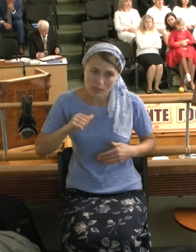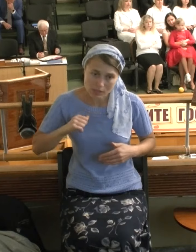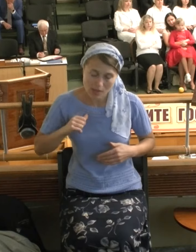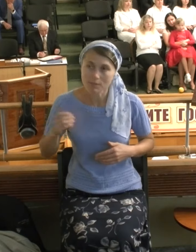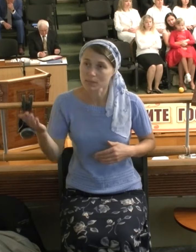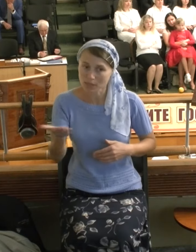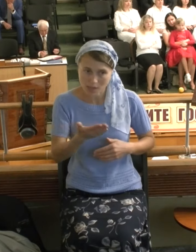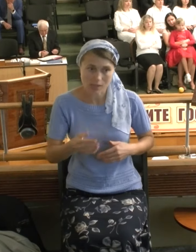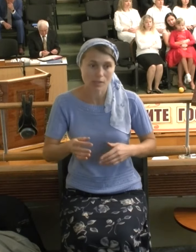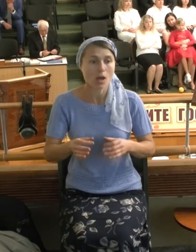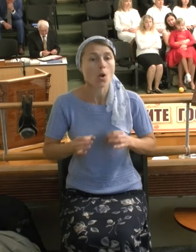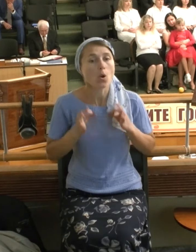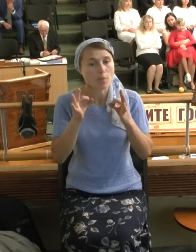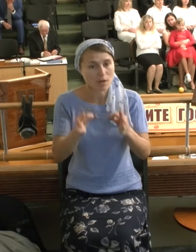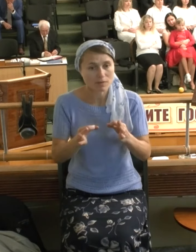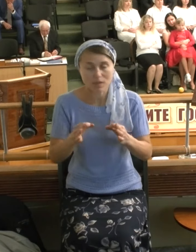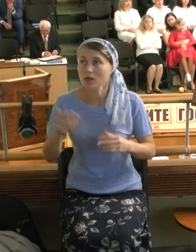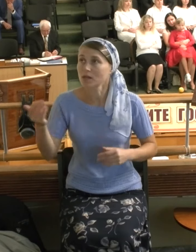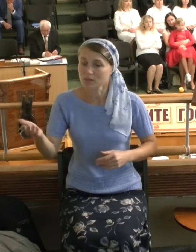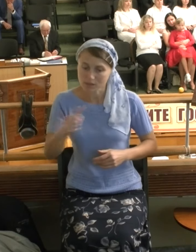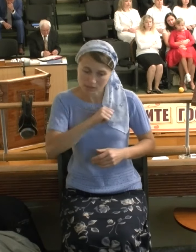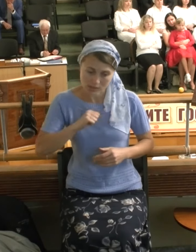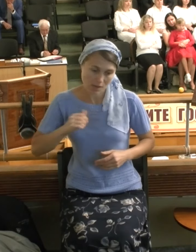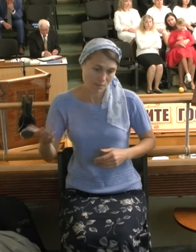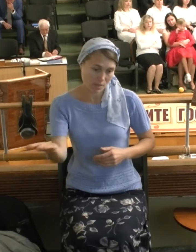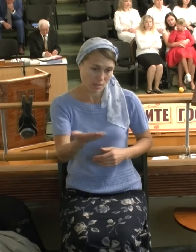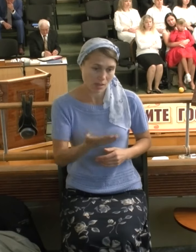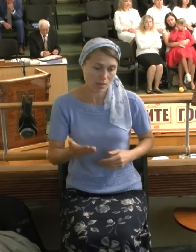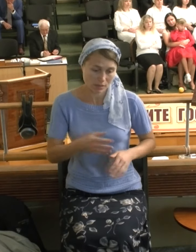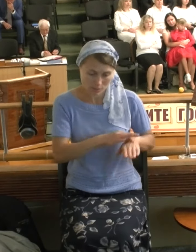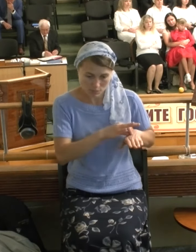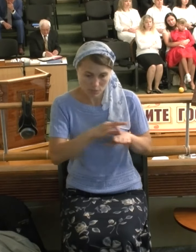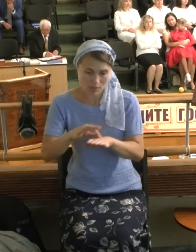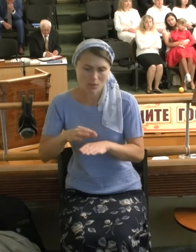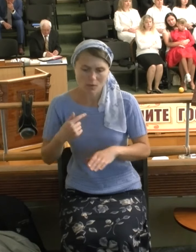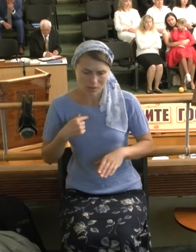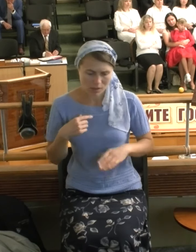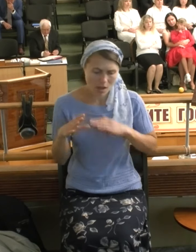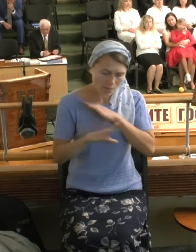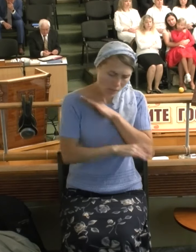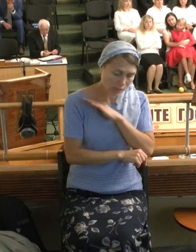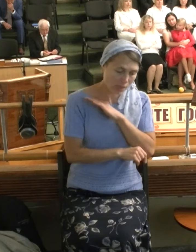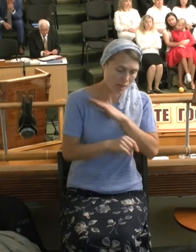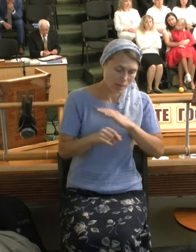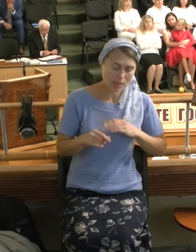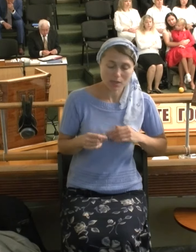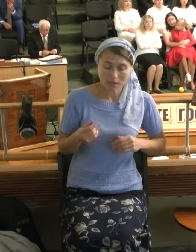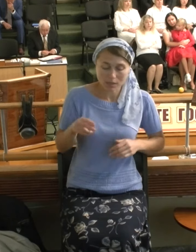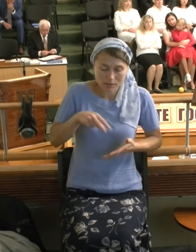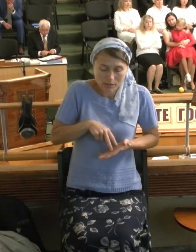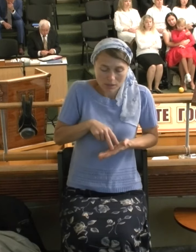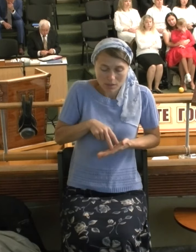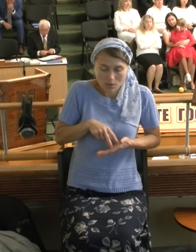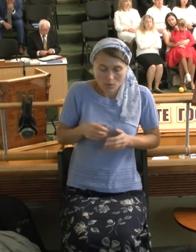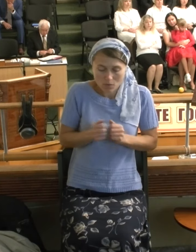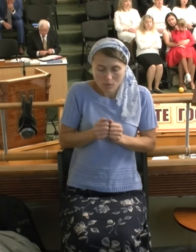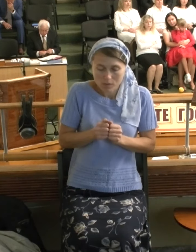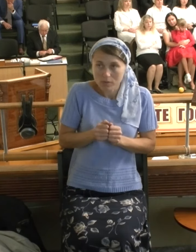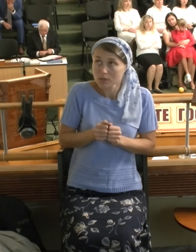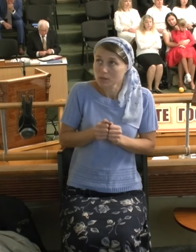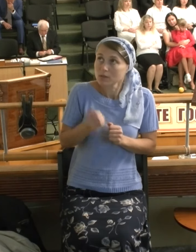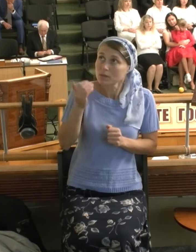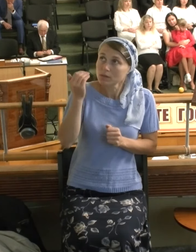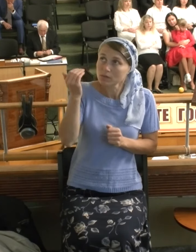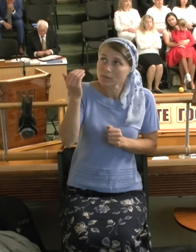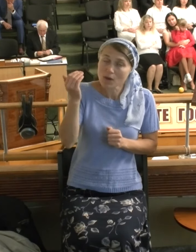привел. И я, последний из последних, стою у твоего креста, в который раз